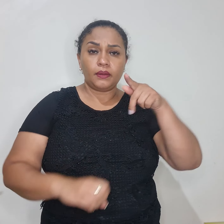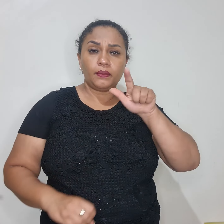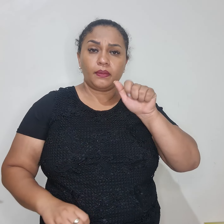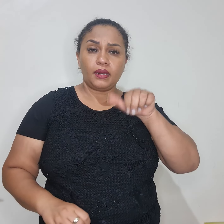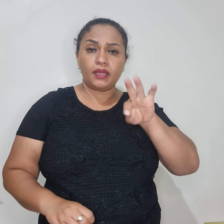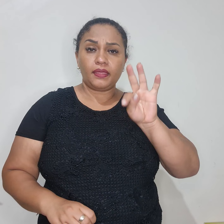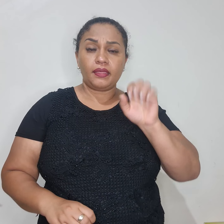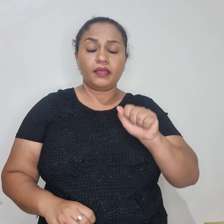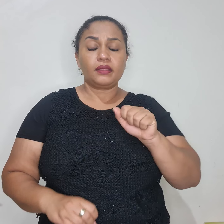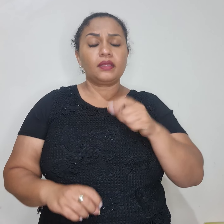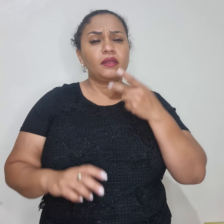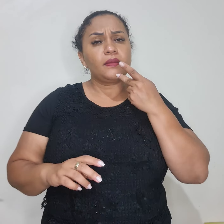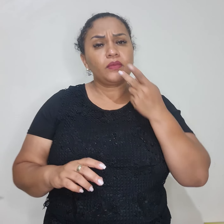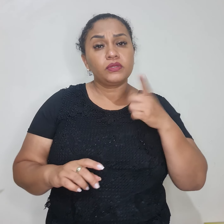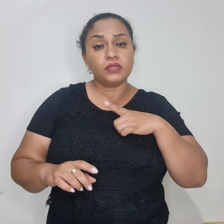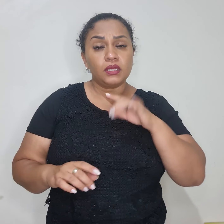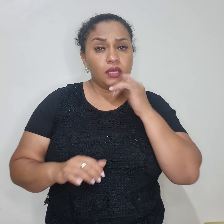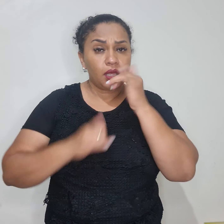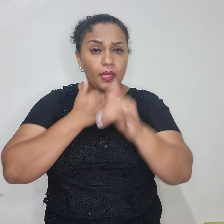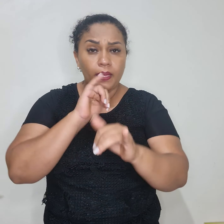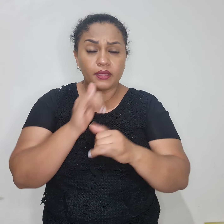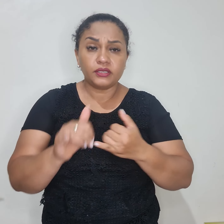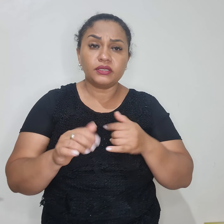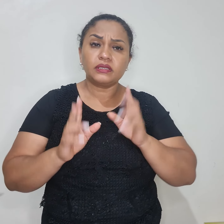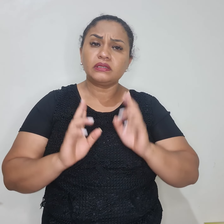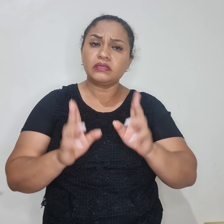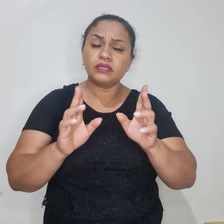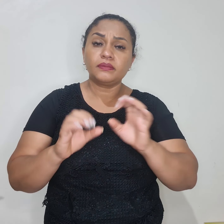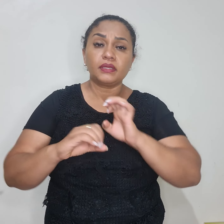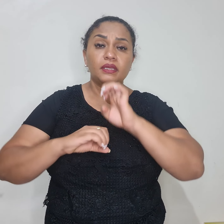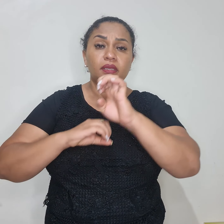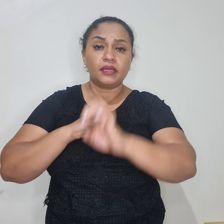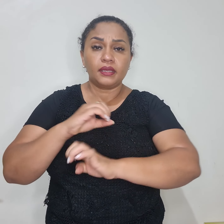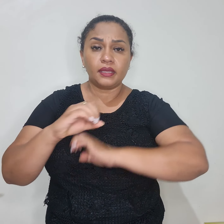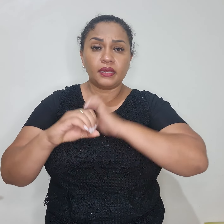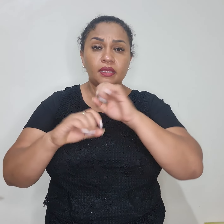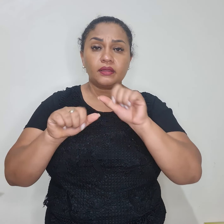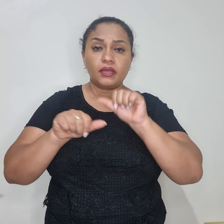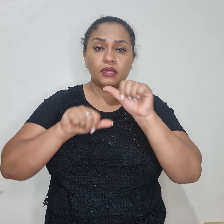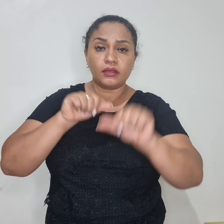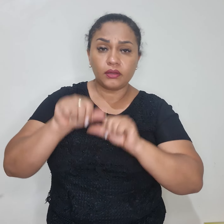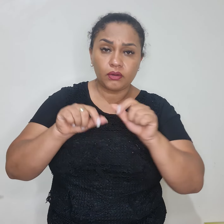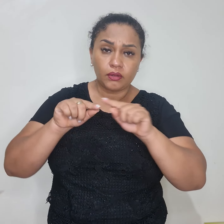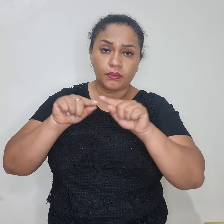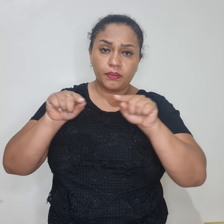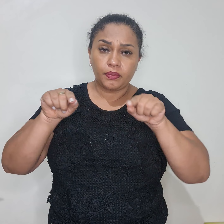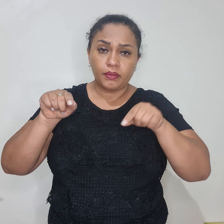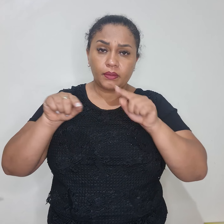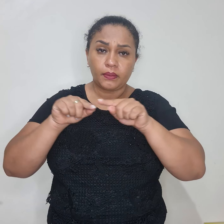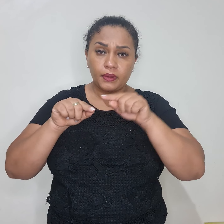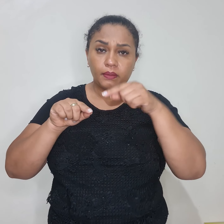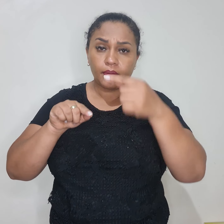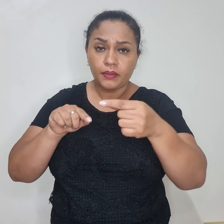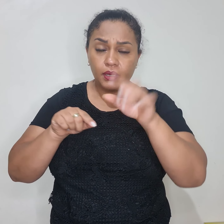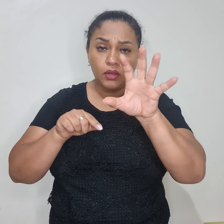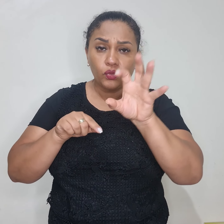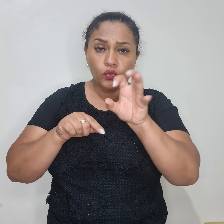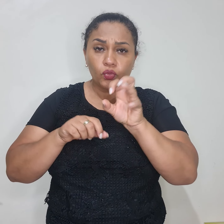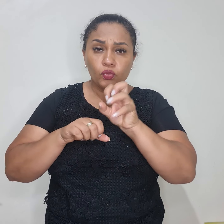energia. Toda vez que um elétron salta para um nível, para outra camada, ele absorve uma energia. E quando